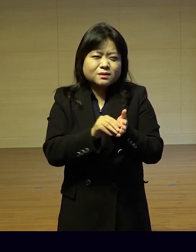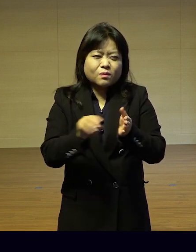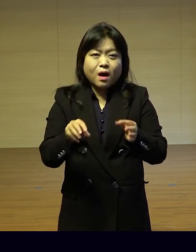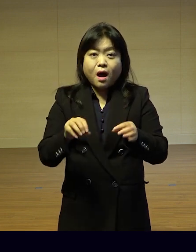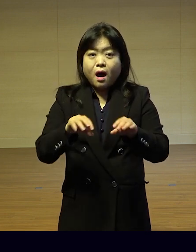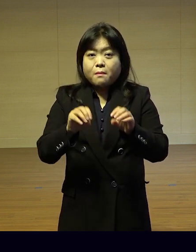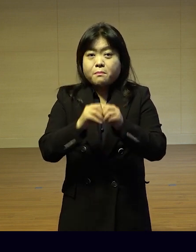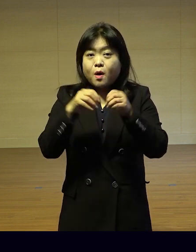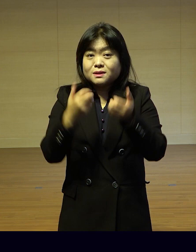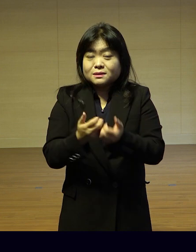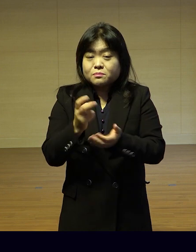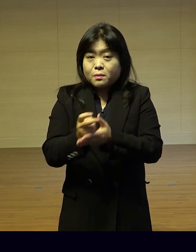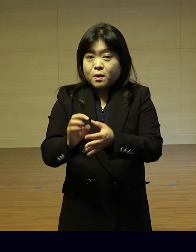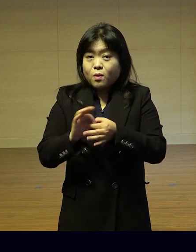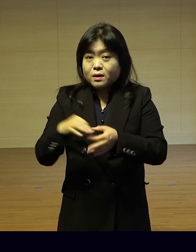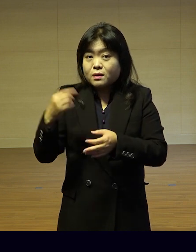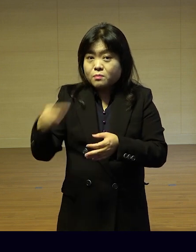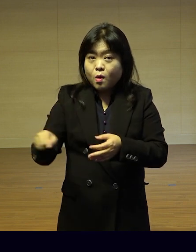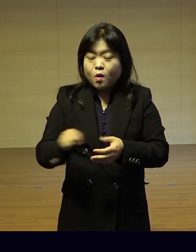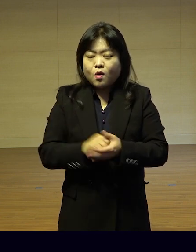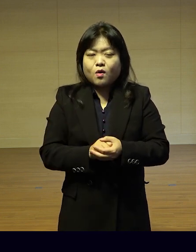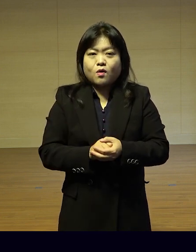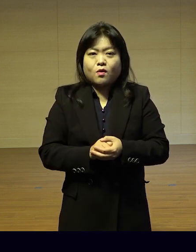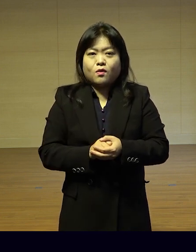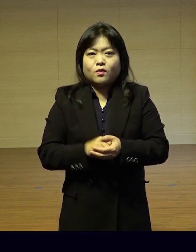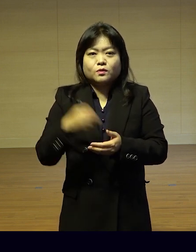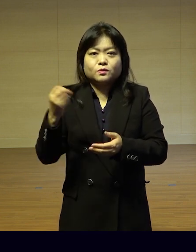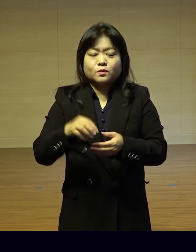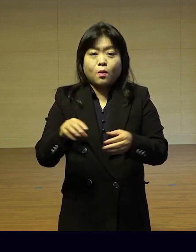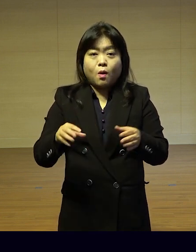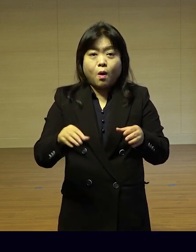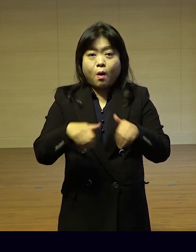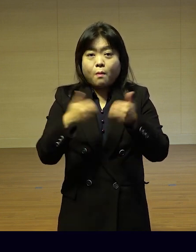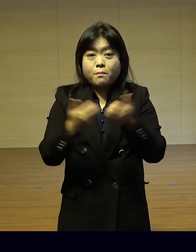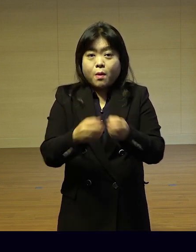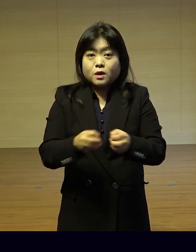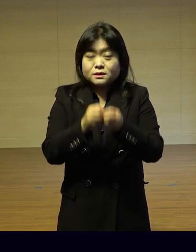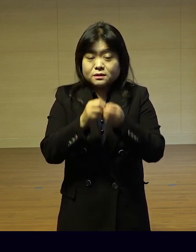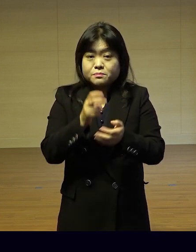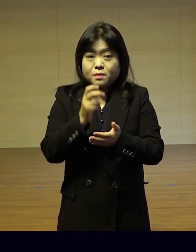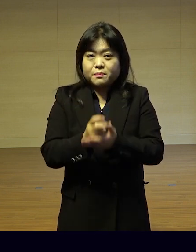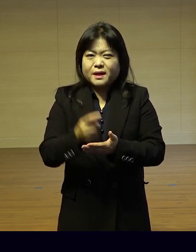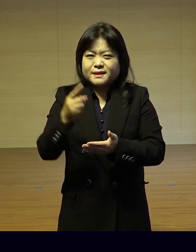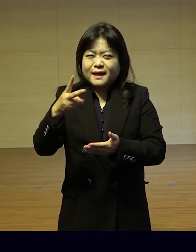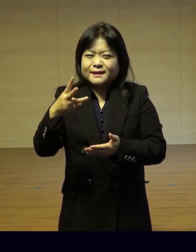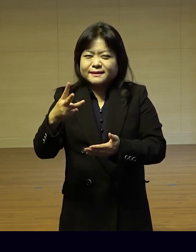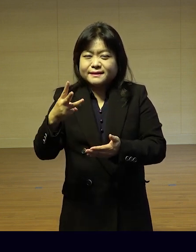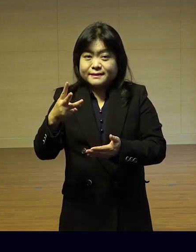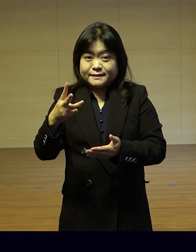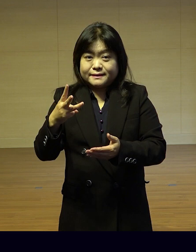과연 어떻게 관계되어 있는가, 그다음 변증법의 주요한 세 계기,